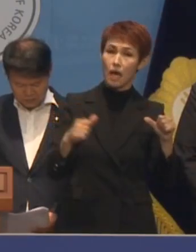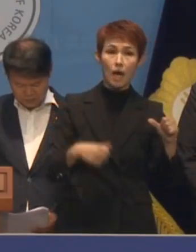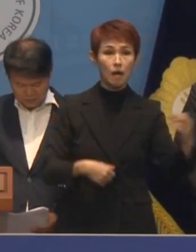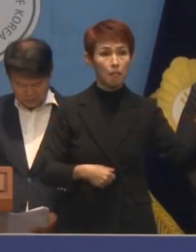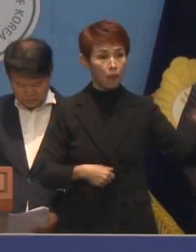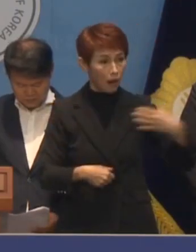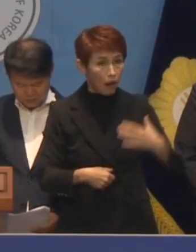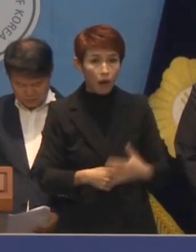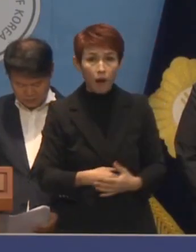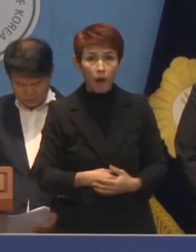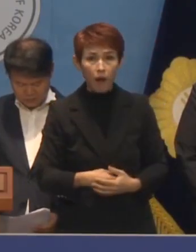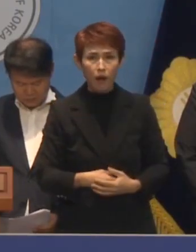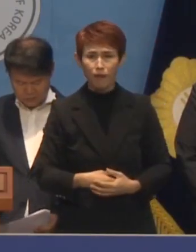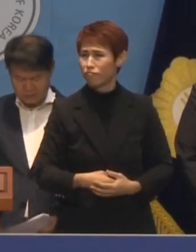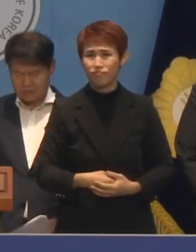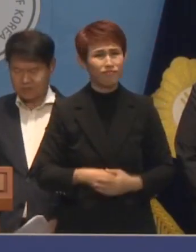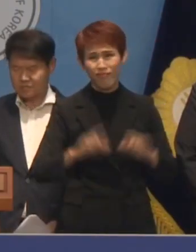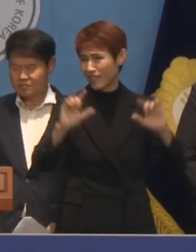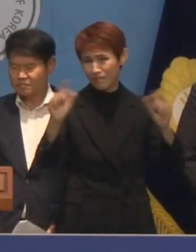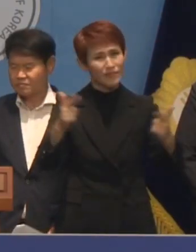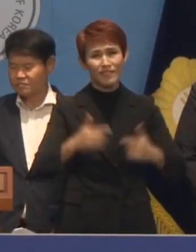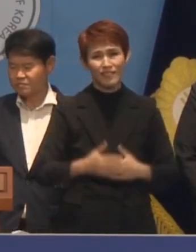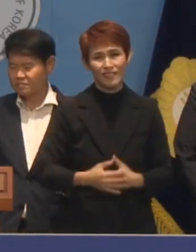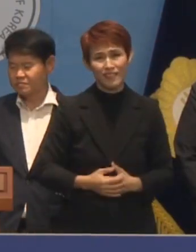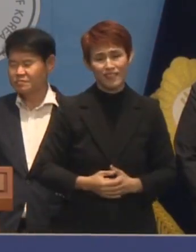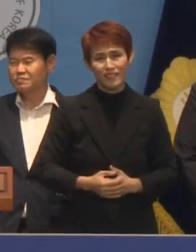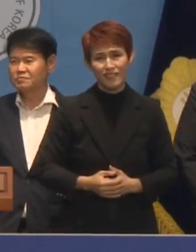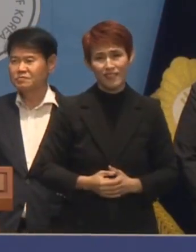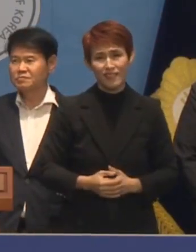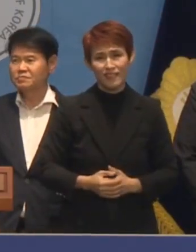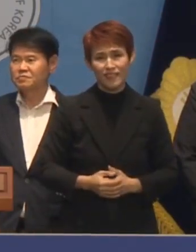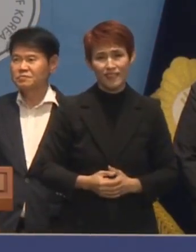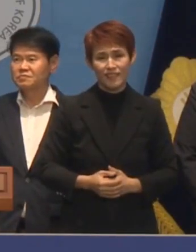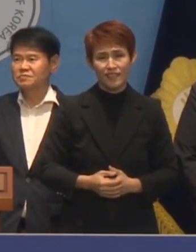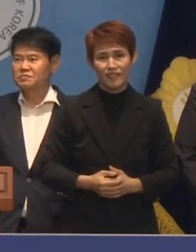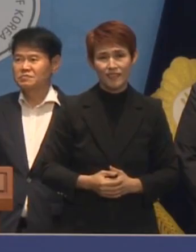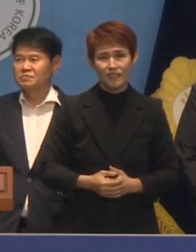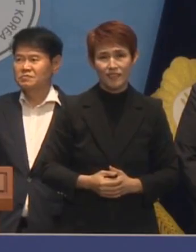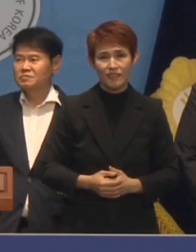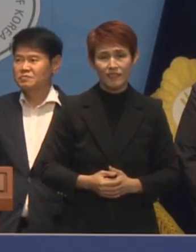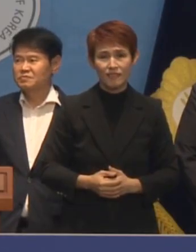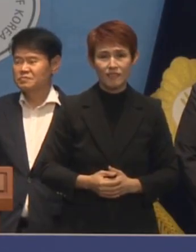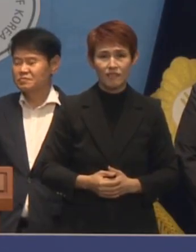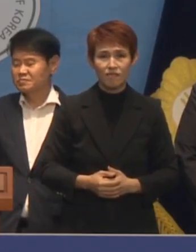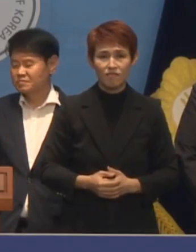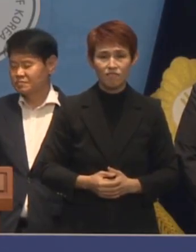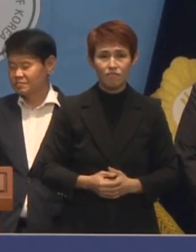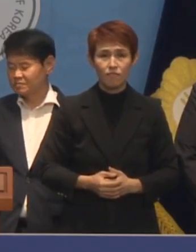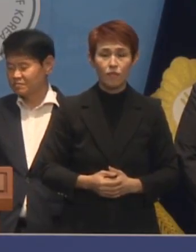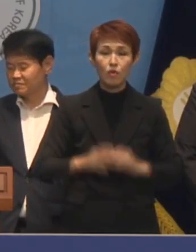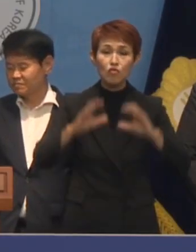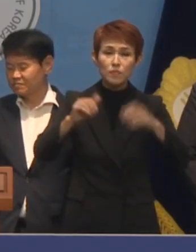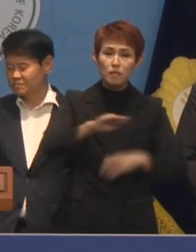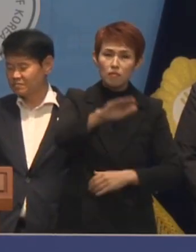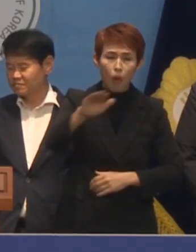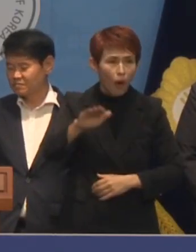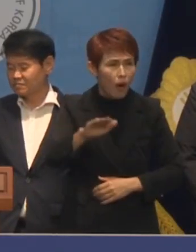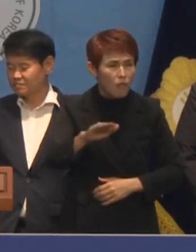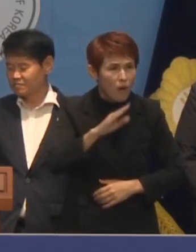말하고 있습니다. 전혀 사실에 부합하지 않는 이야기를 하면서 국민들의